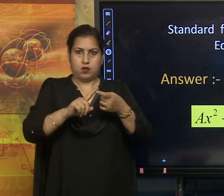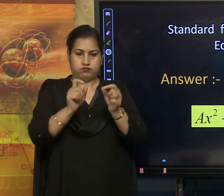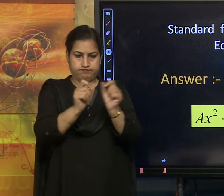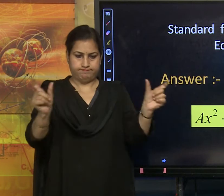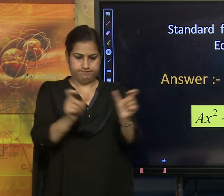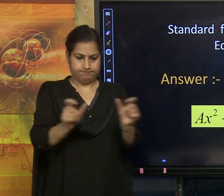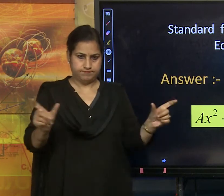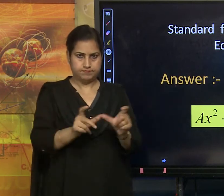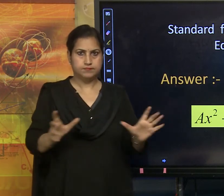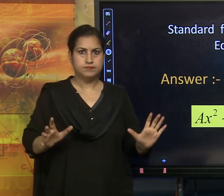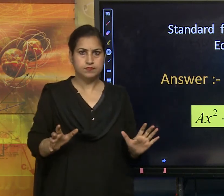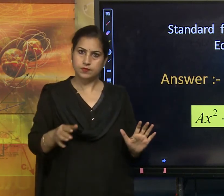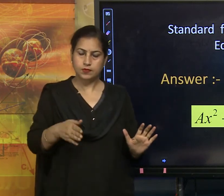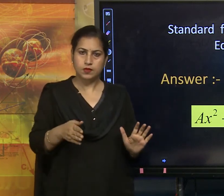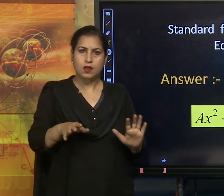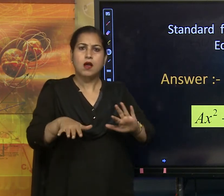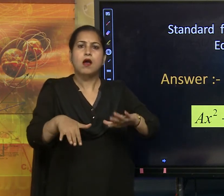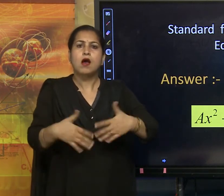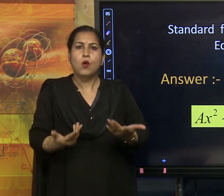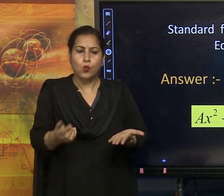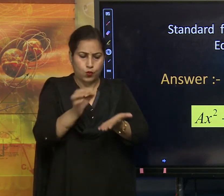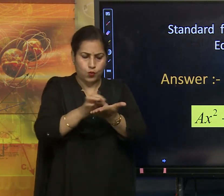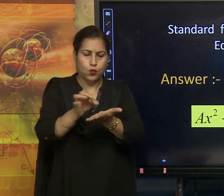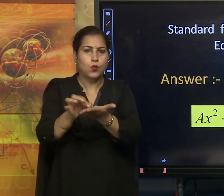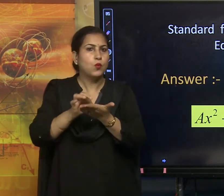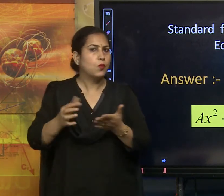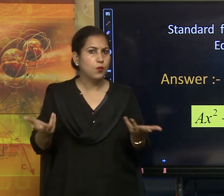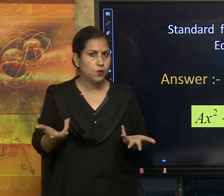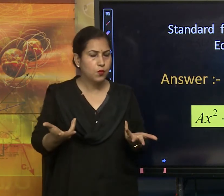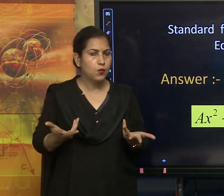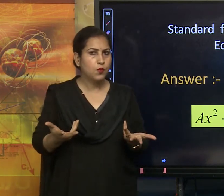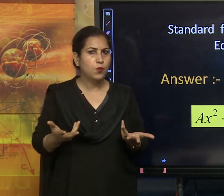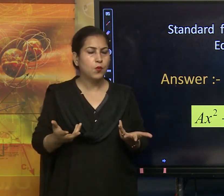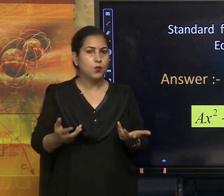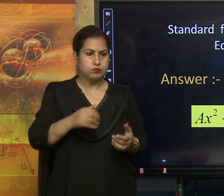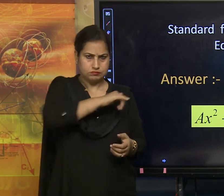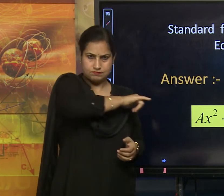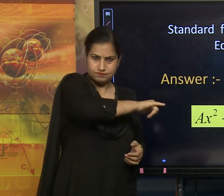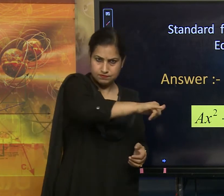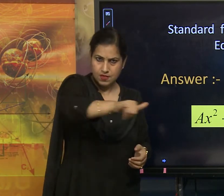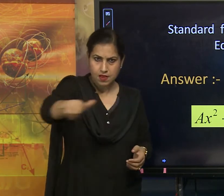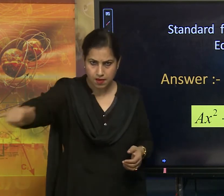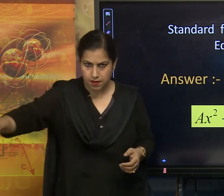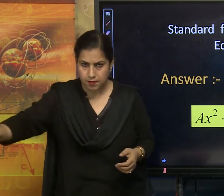हम सभी क्वाड्रेटिक इक्वेशन की स्टैंडर्ड फॉर्म कैसे लिखी जाती है ये जानते